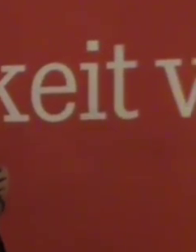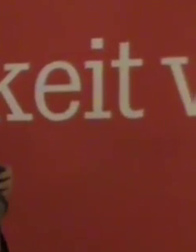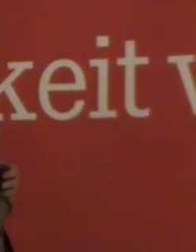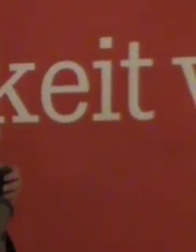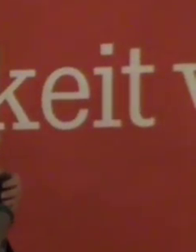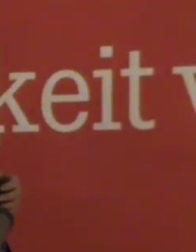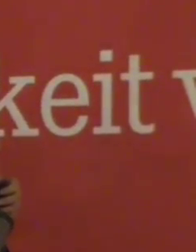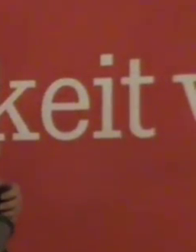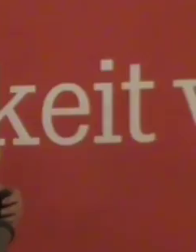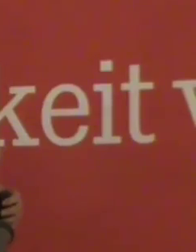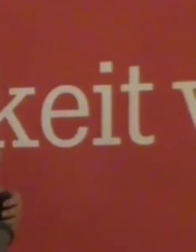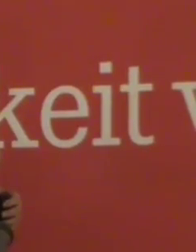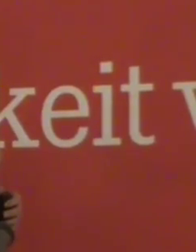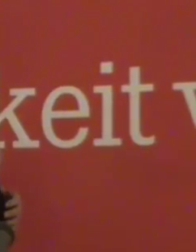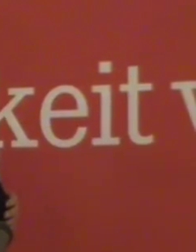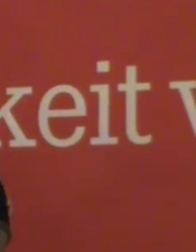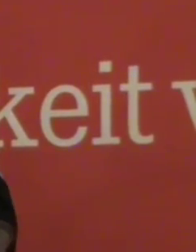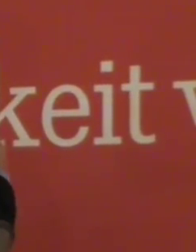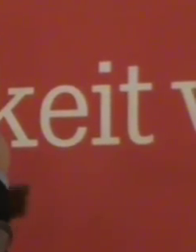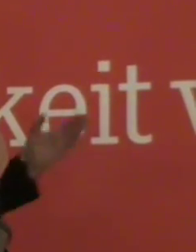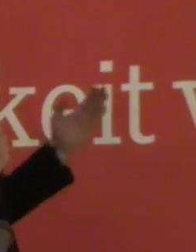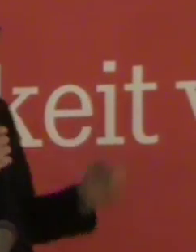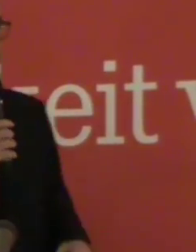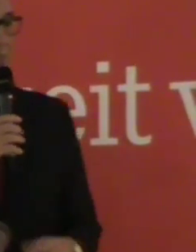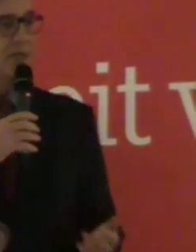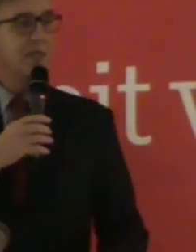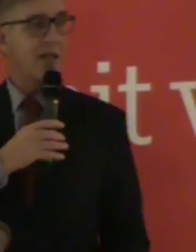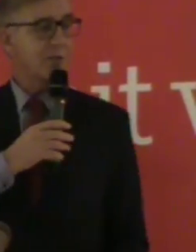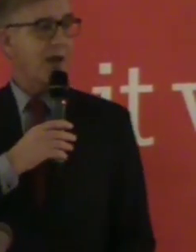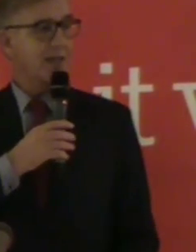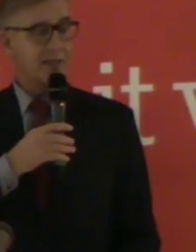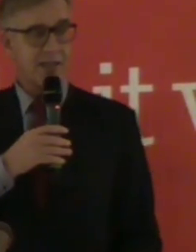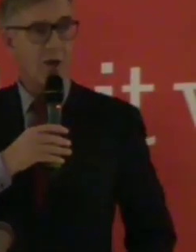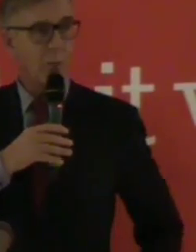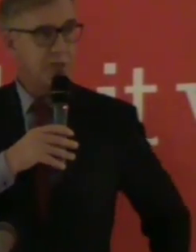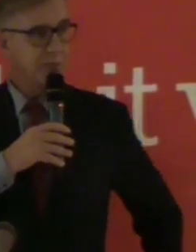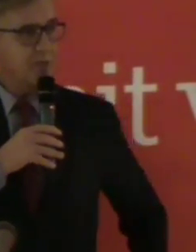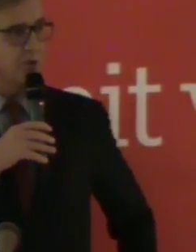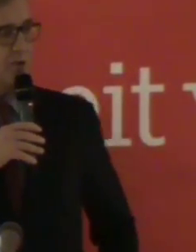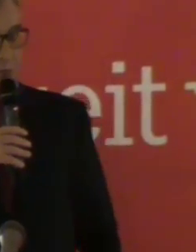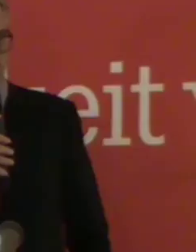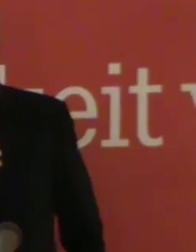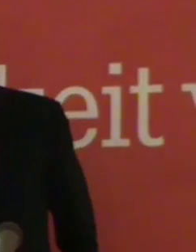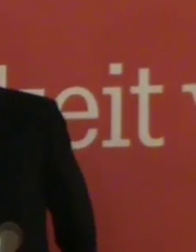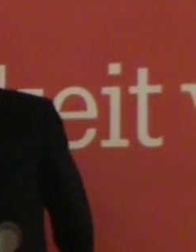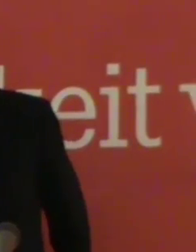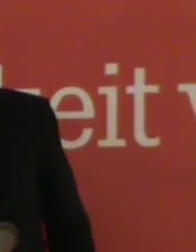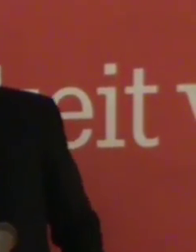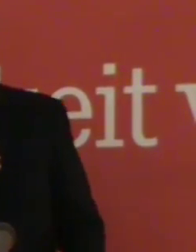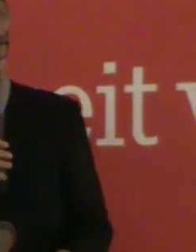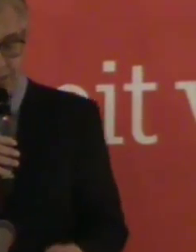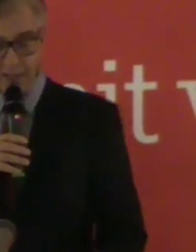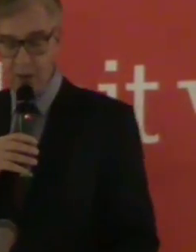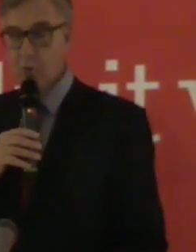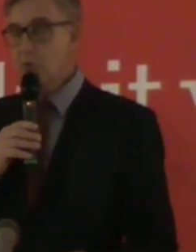dass die linke Fraktion in Sachsen-Anhalt Gerechtigkeit verbindet, also ein sehr optimistisches Motto gewählt hat.